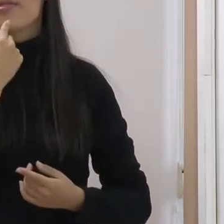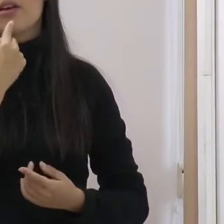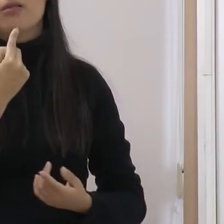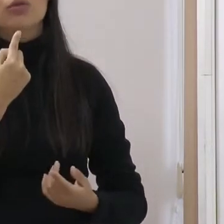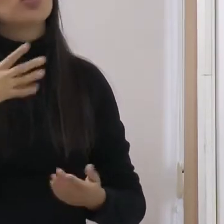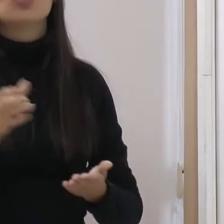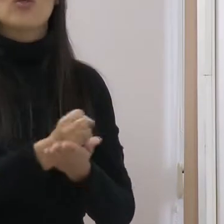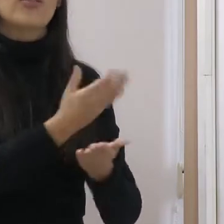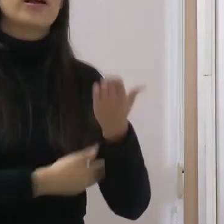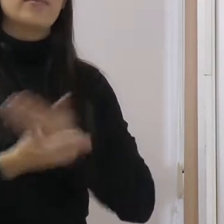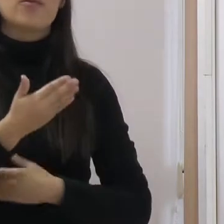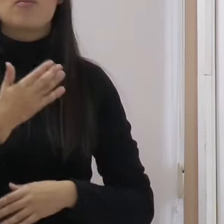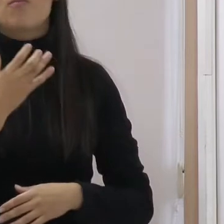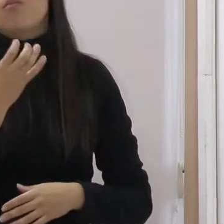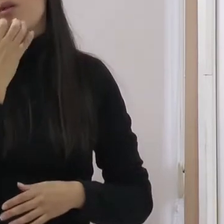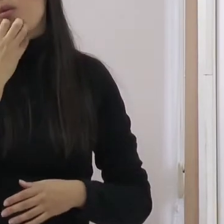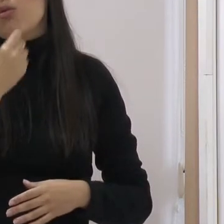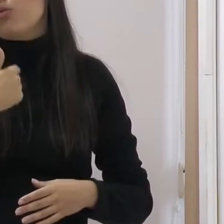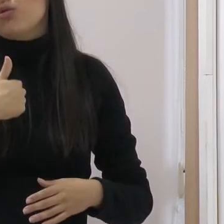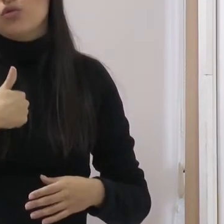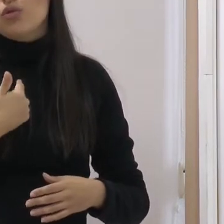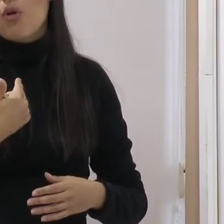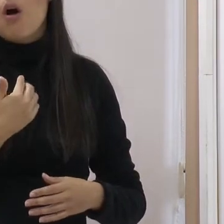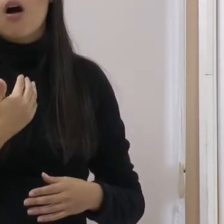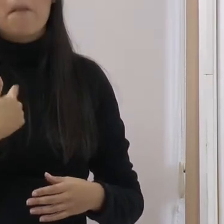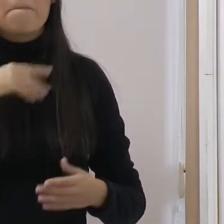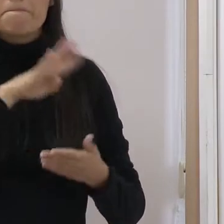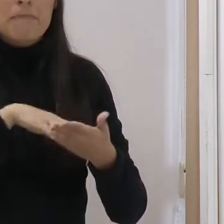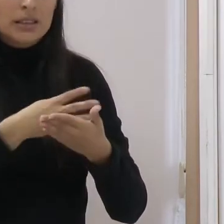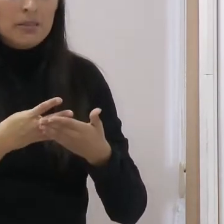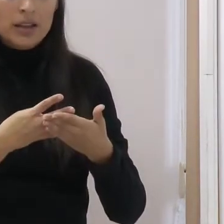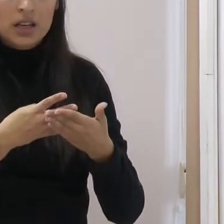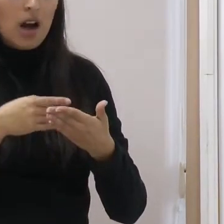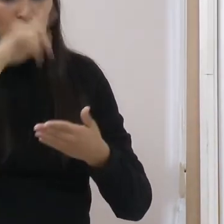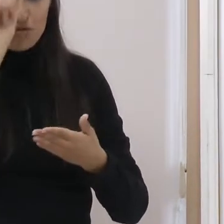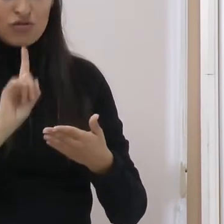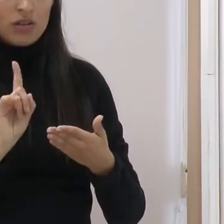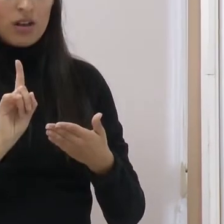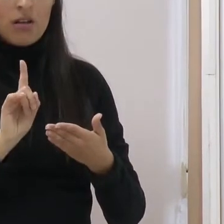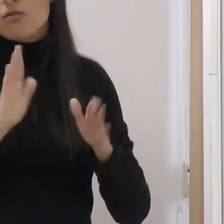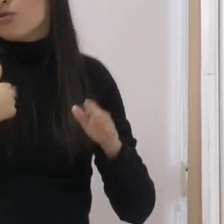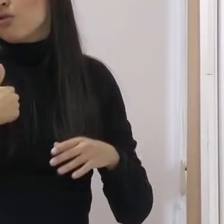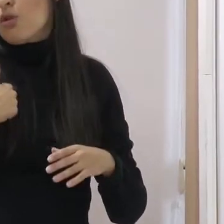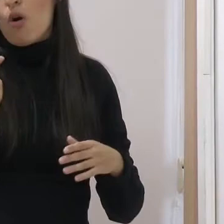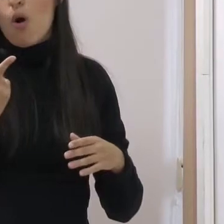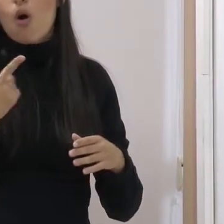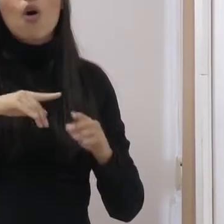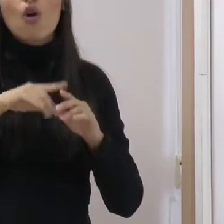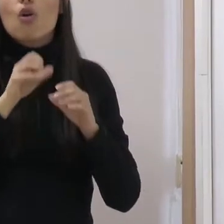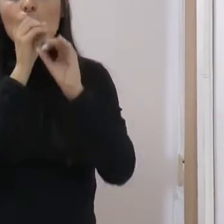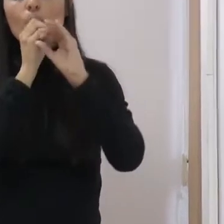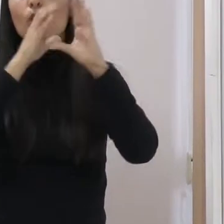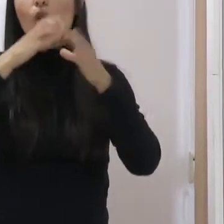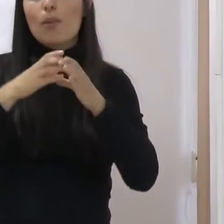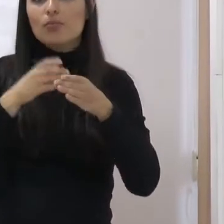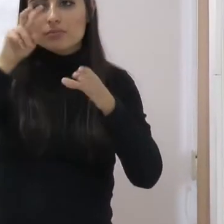yo no puedo montar globos, yo no sé matemáticas, claro, en esa trampa no hay que caer, pues claro, a nadie se le penaliza